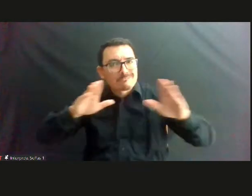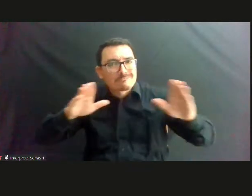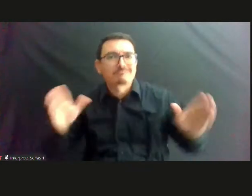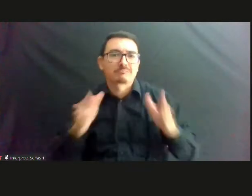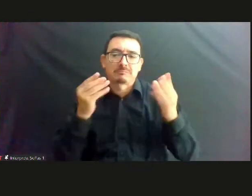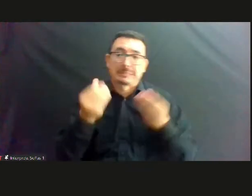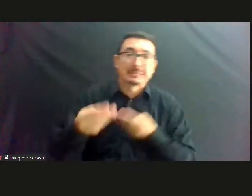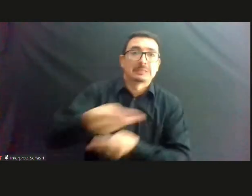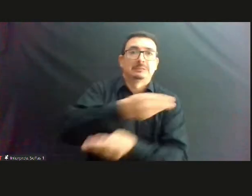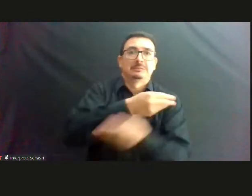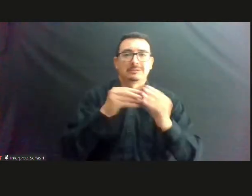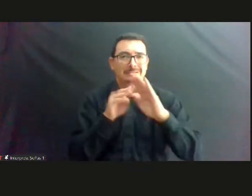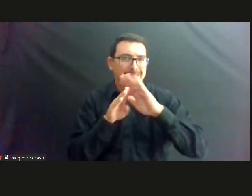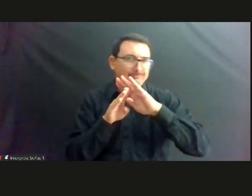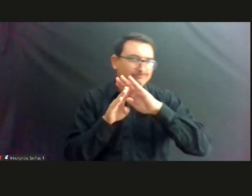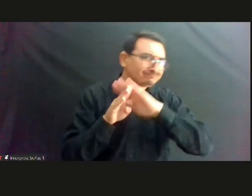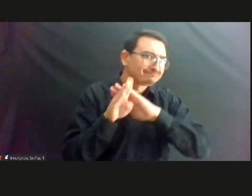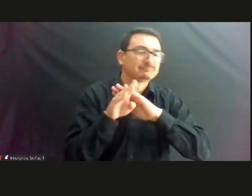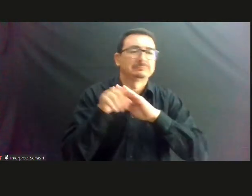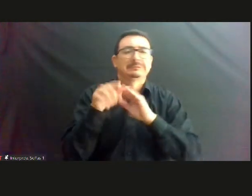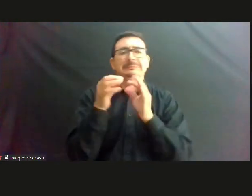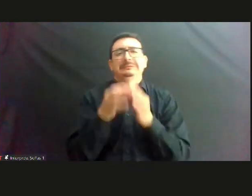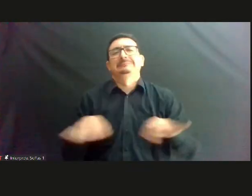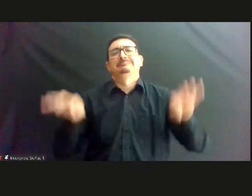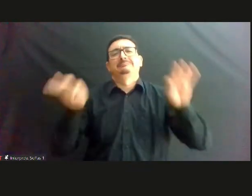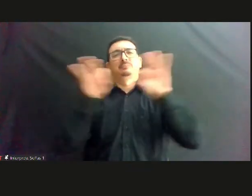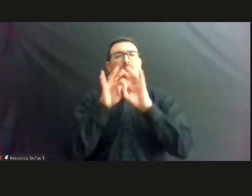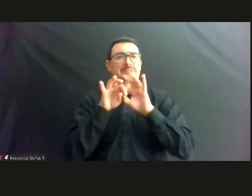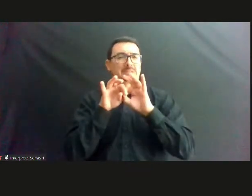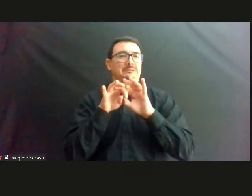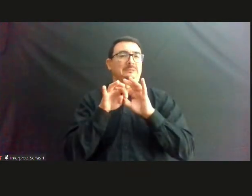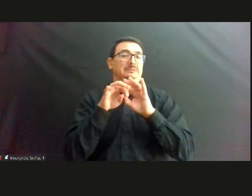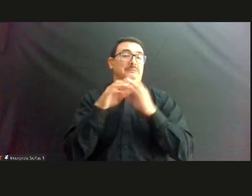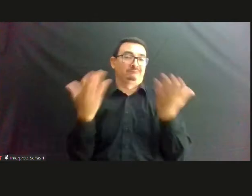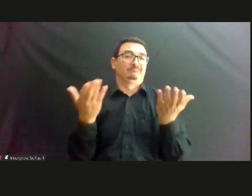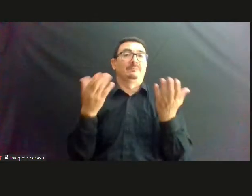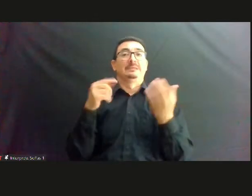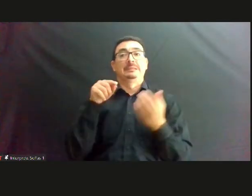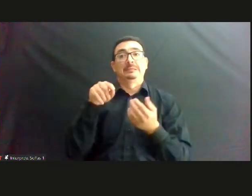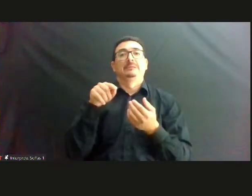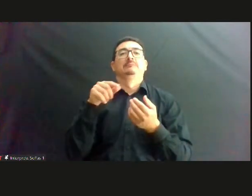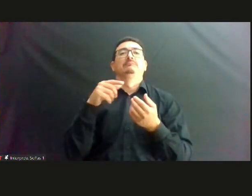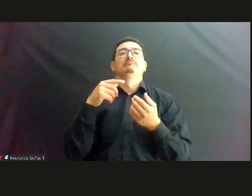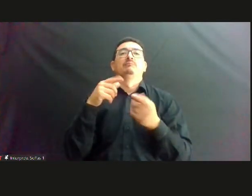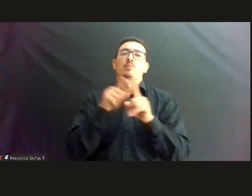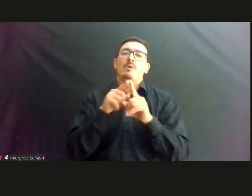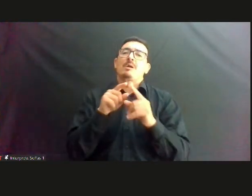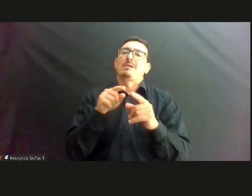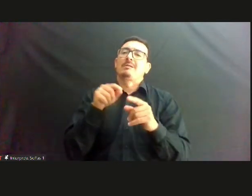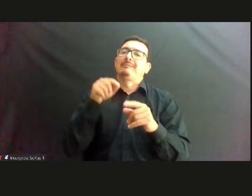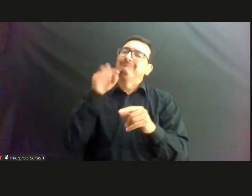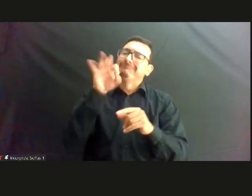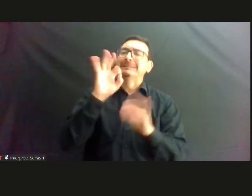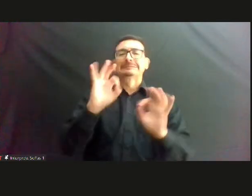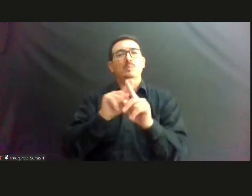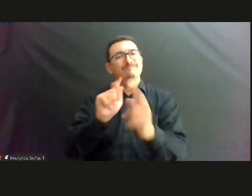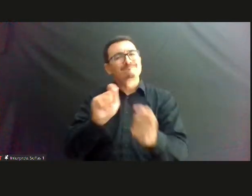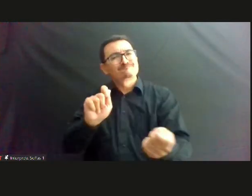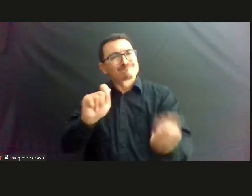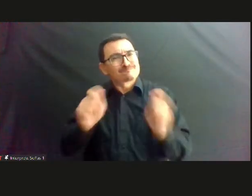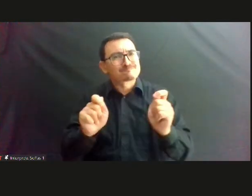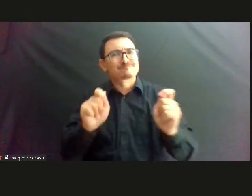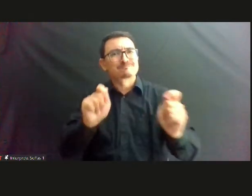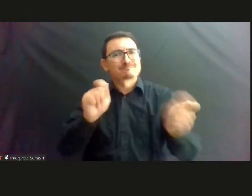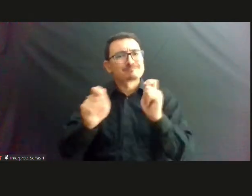elemento importante para una reactivación, una transformación y una incorporación de